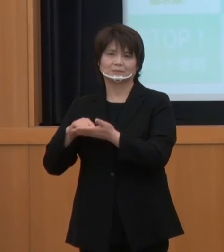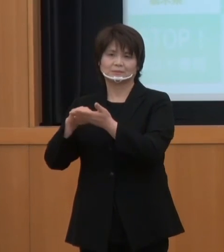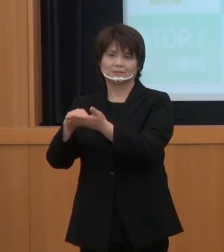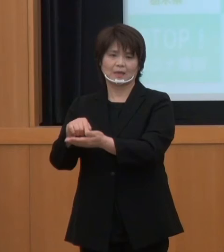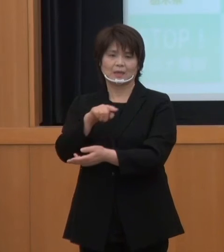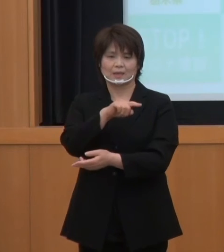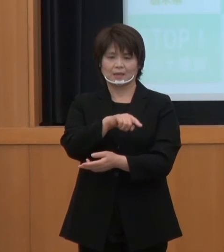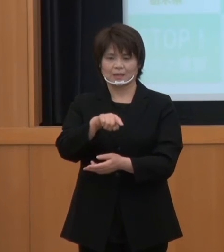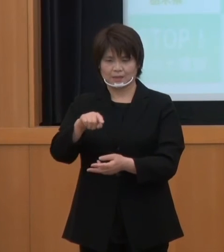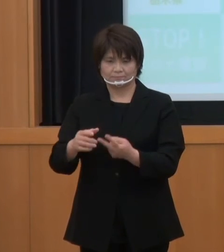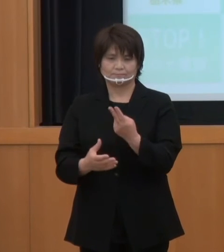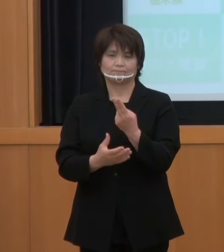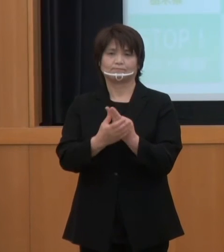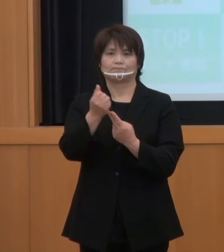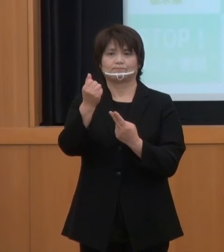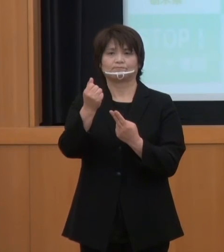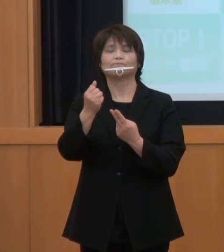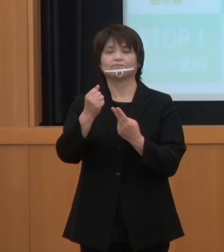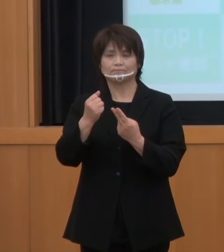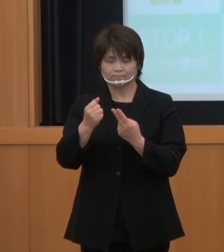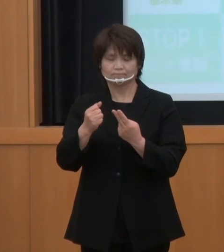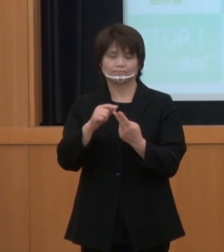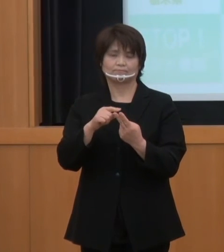でまいりますので、